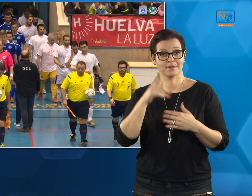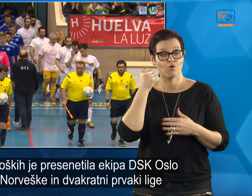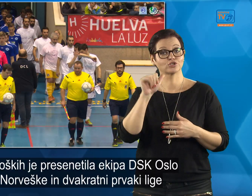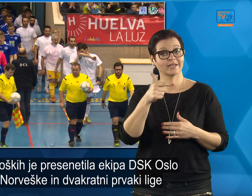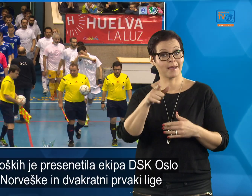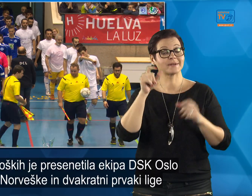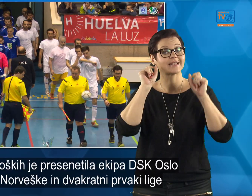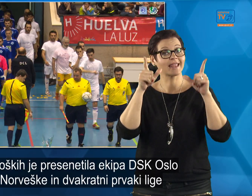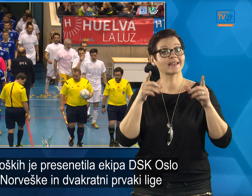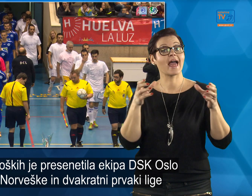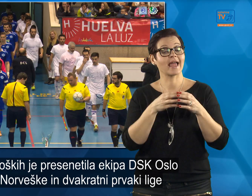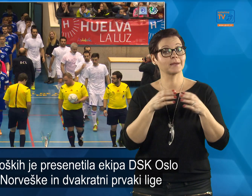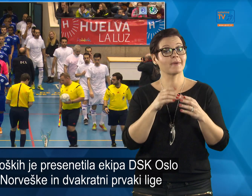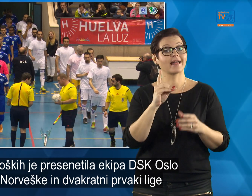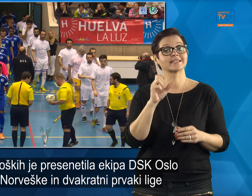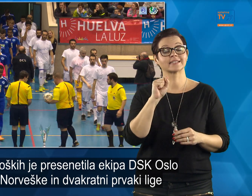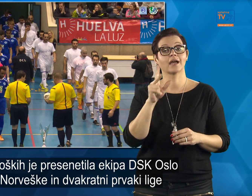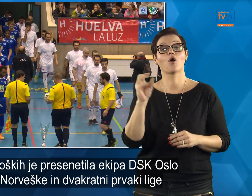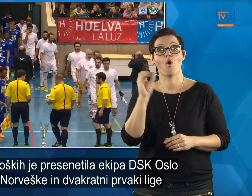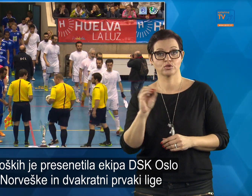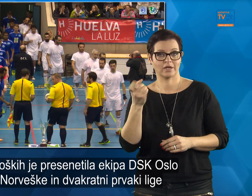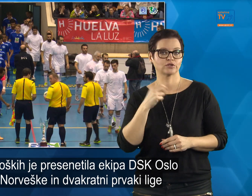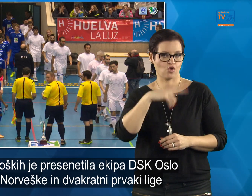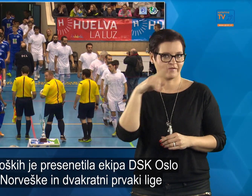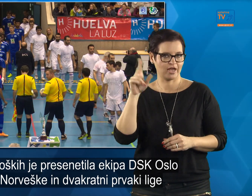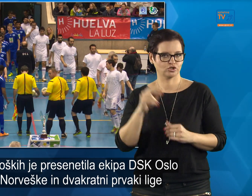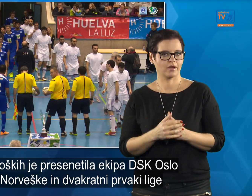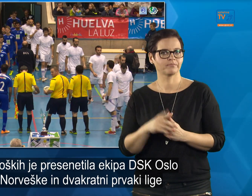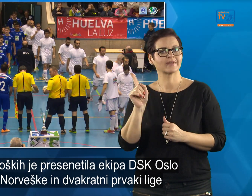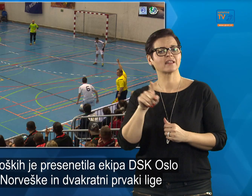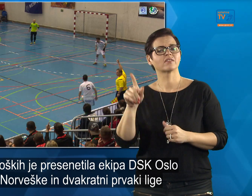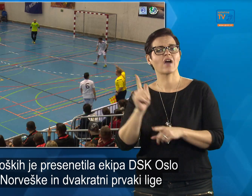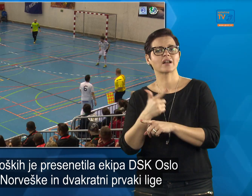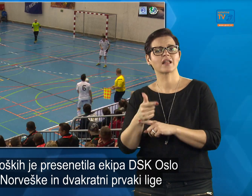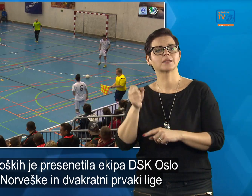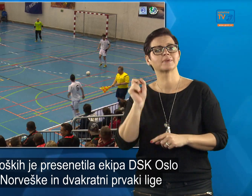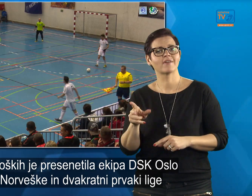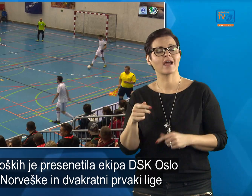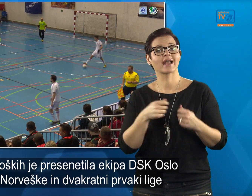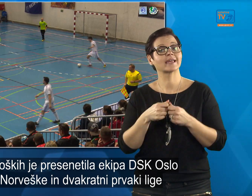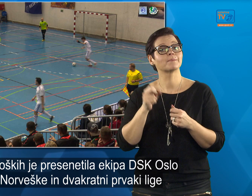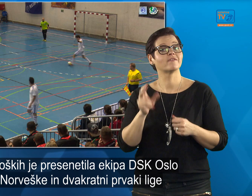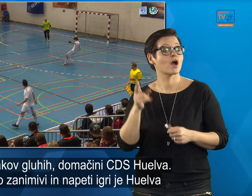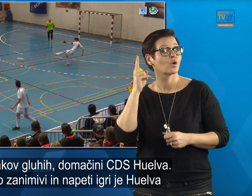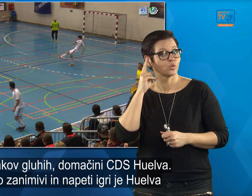Pri moških je presenetila ekipa DSK Oslo iz Norveške in dvakratni prvaki lige prvakov